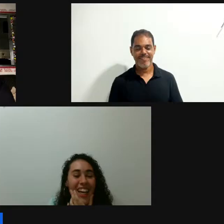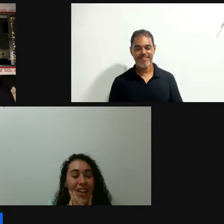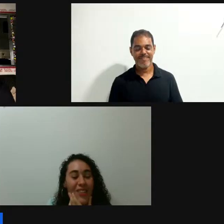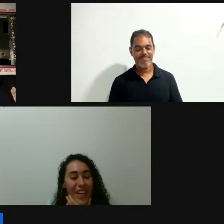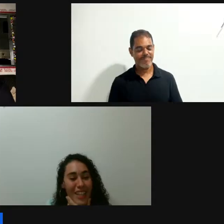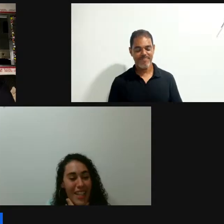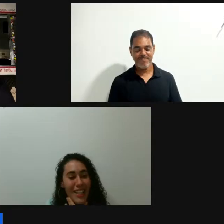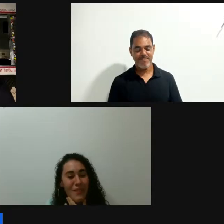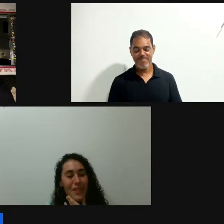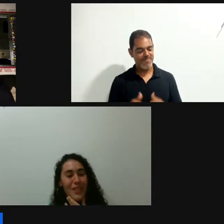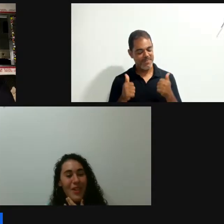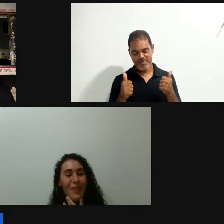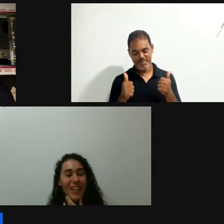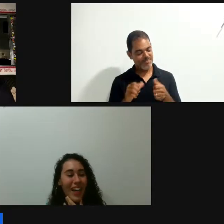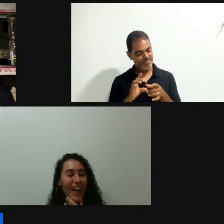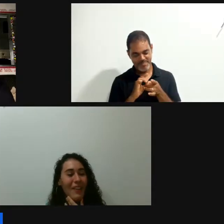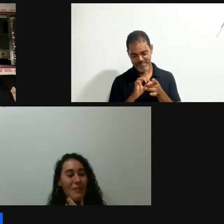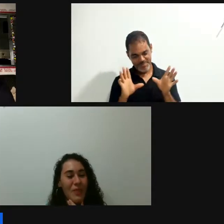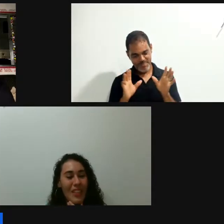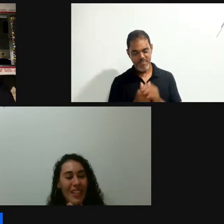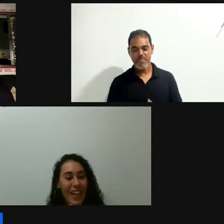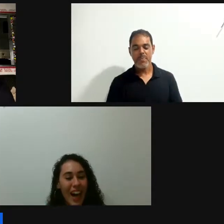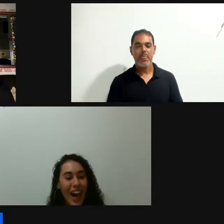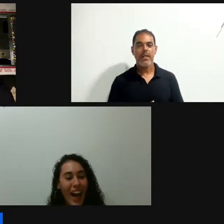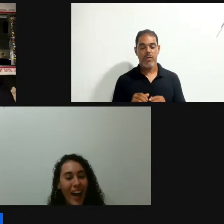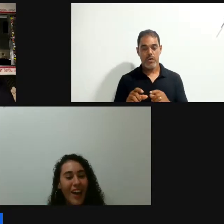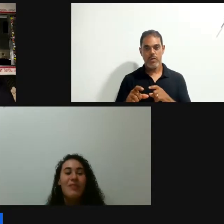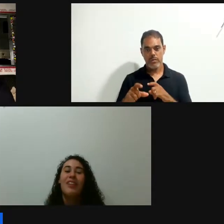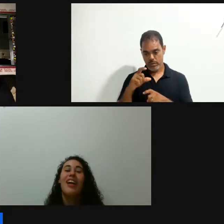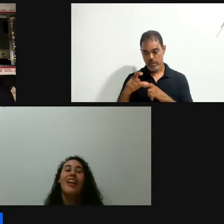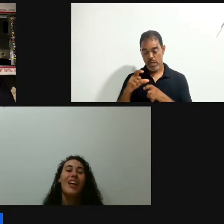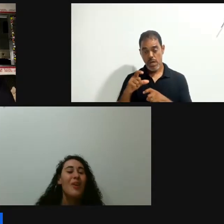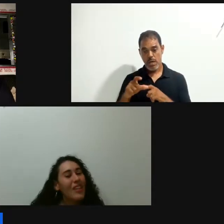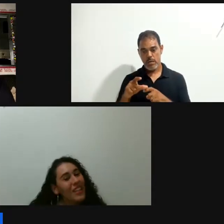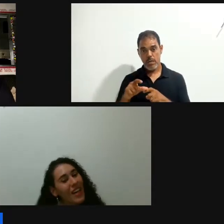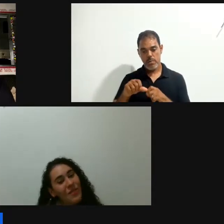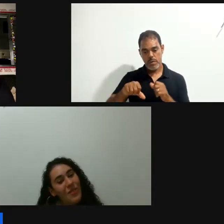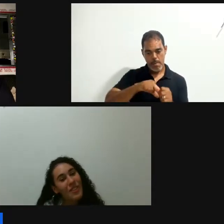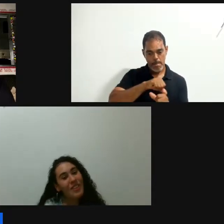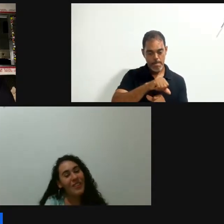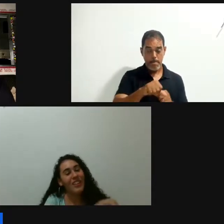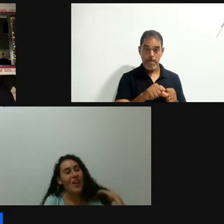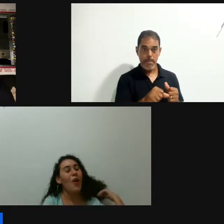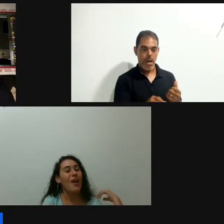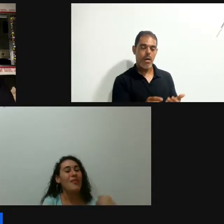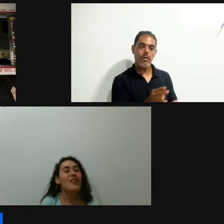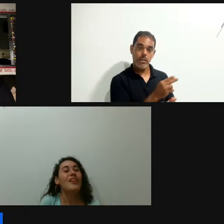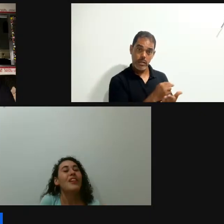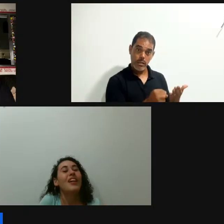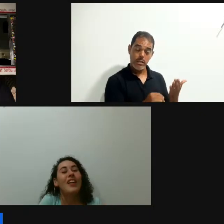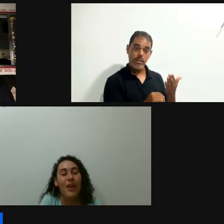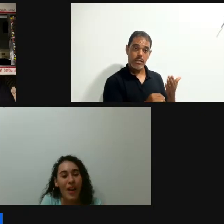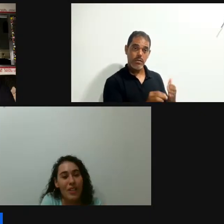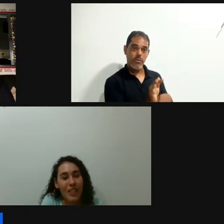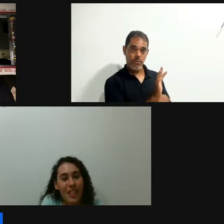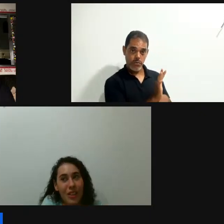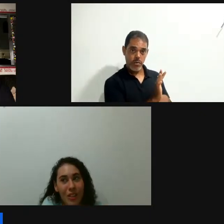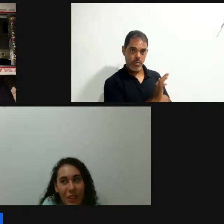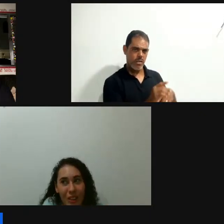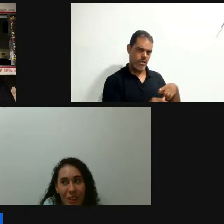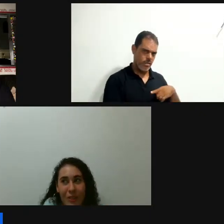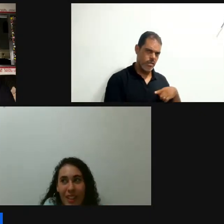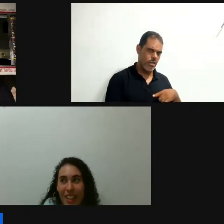Ok. Vai ter anime do seu mangá? Ah, cara, eu queria muito que. Olha, eu acho